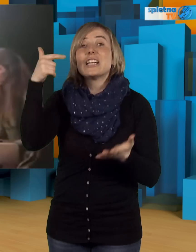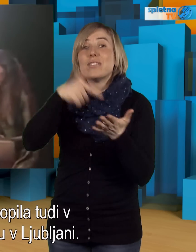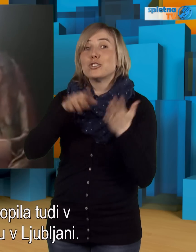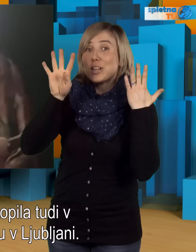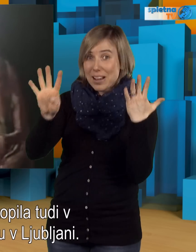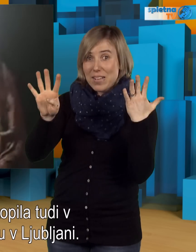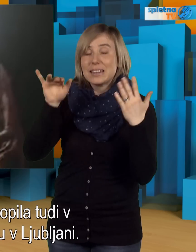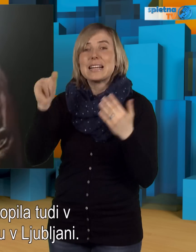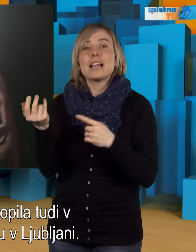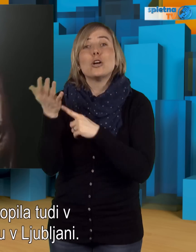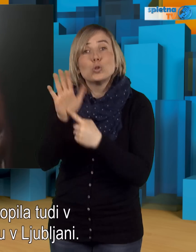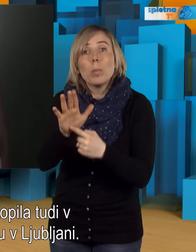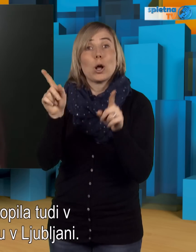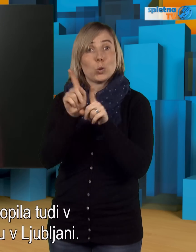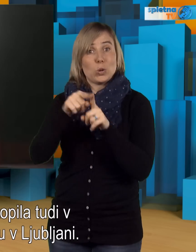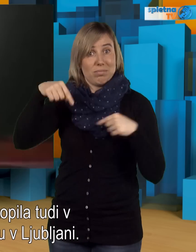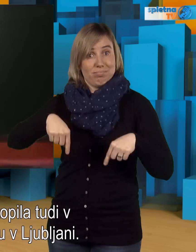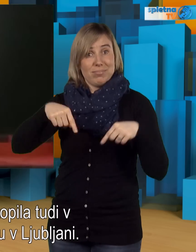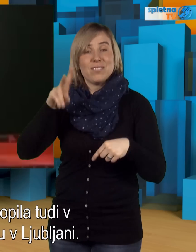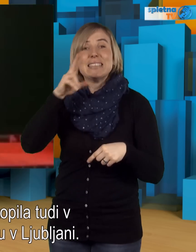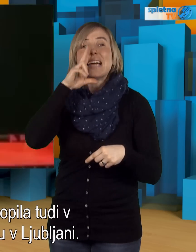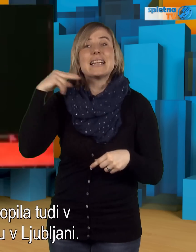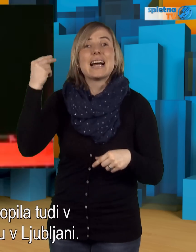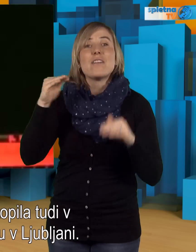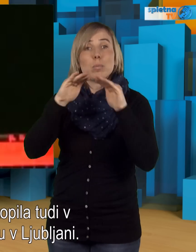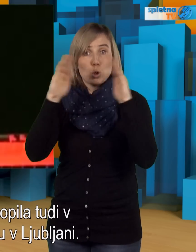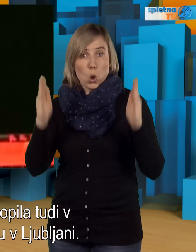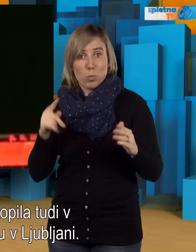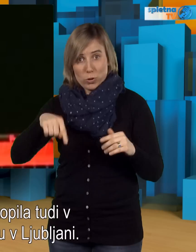Leta 2009 je nastopila tudi v Cankarjevem domu v Ljubljani.